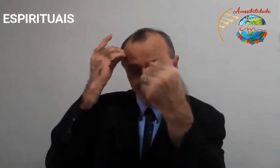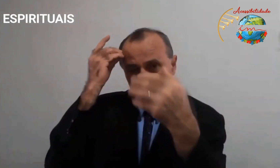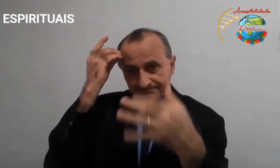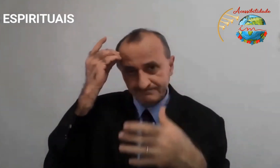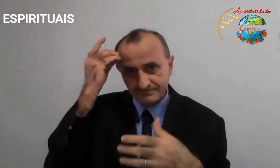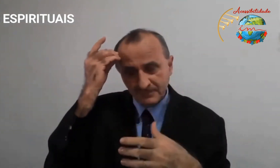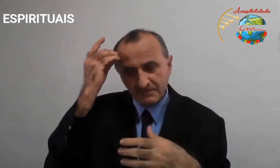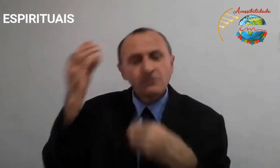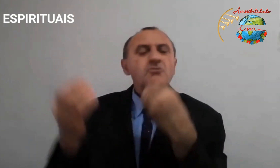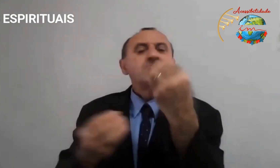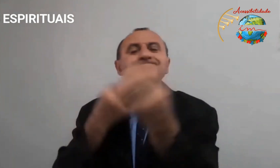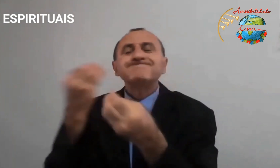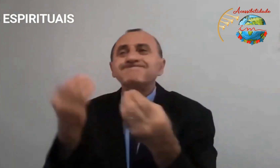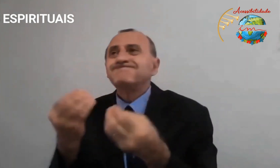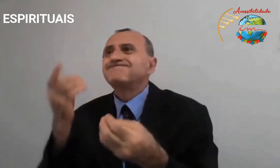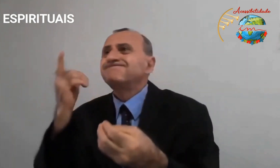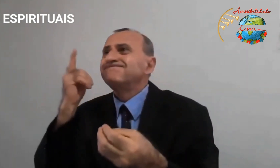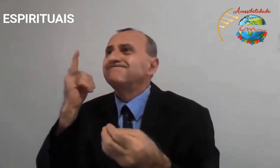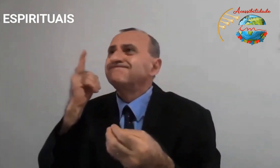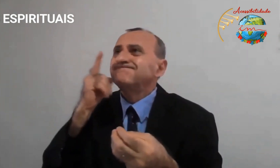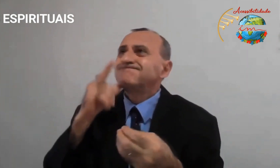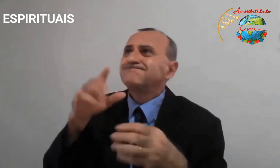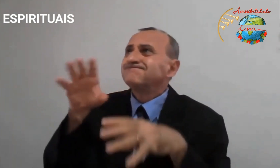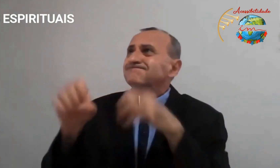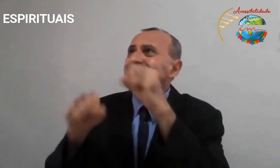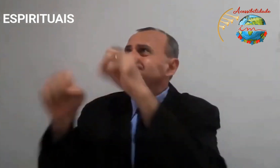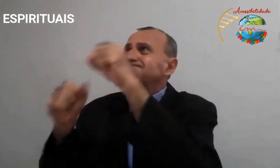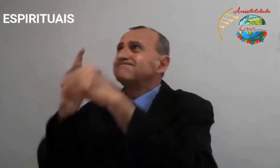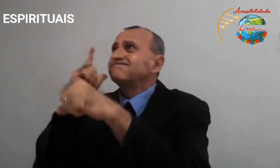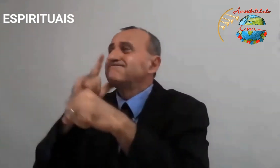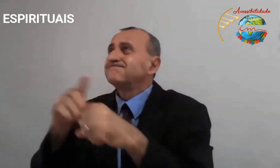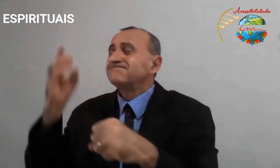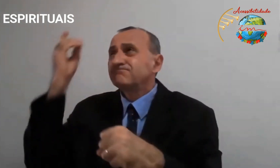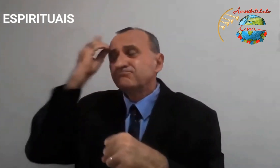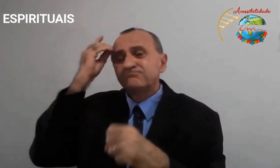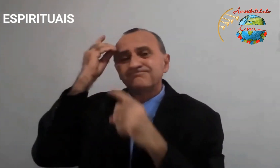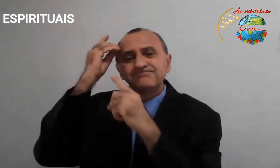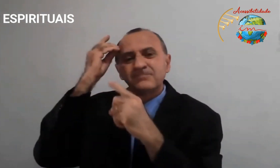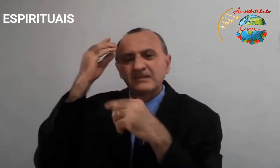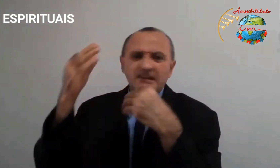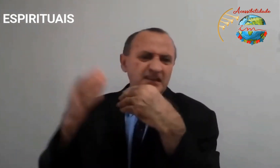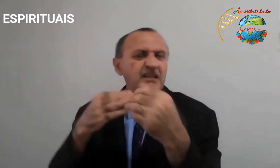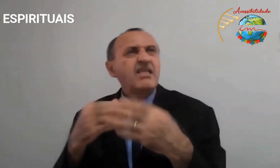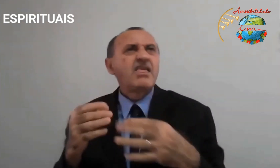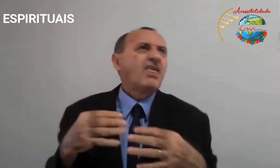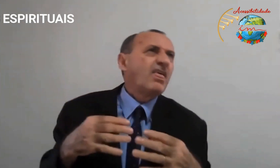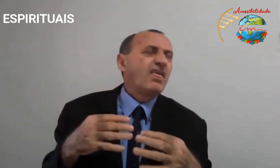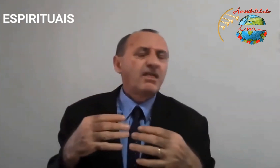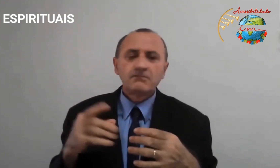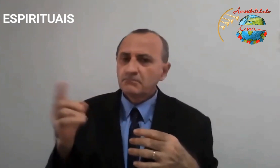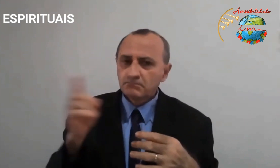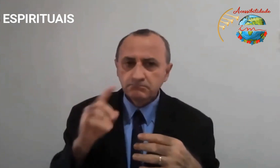Dons espirituais. Então, como consegui-los, como buscá-los? De qualquer forma?